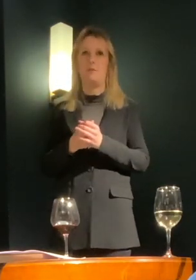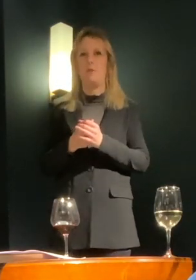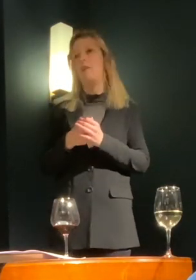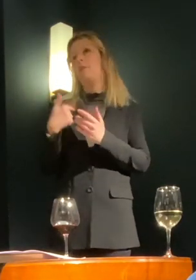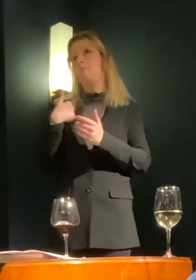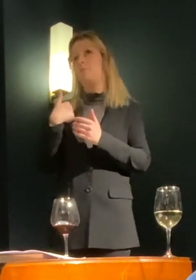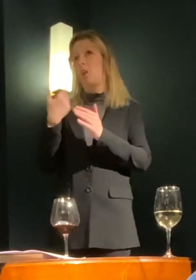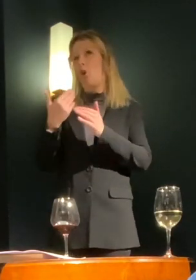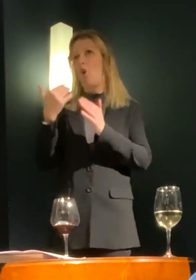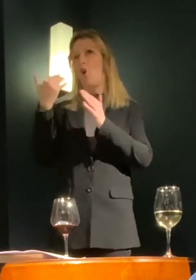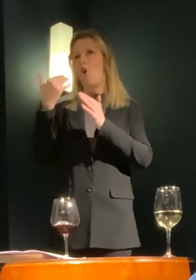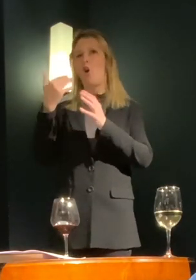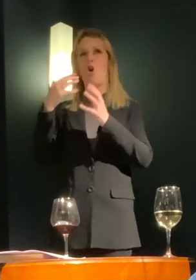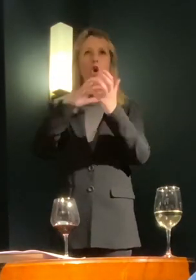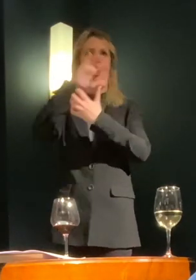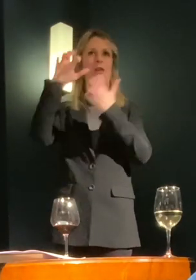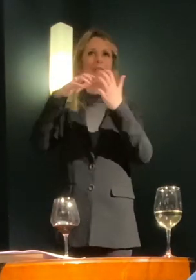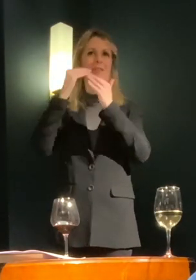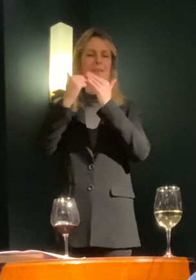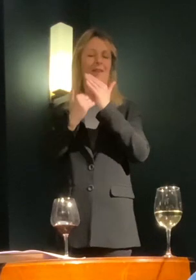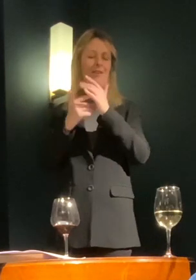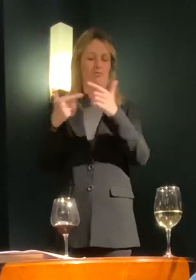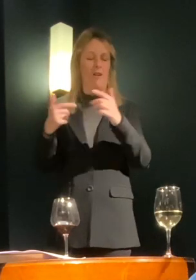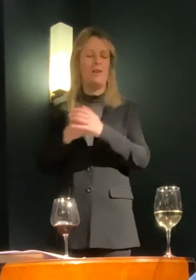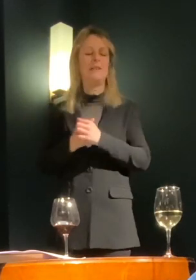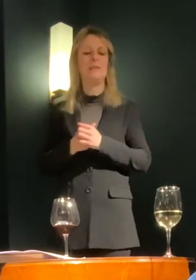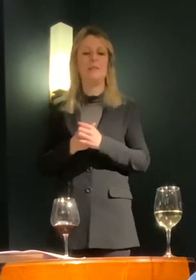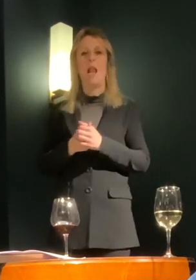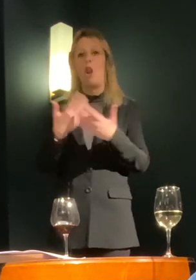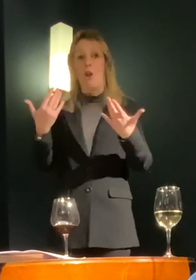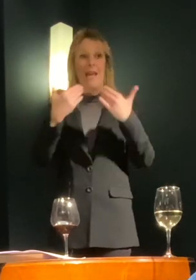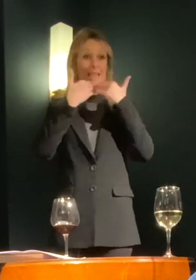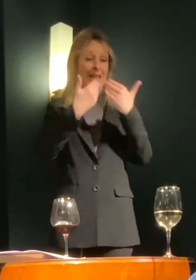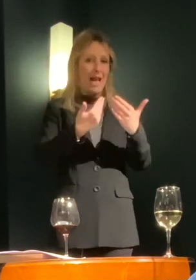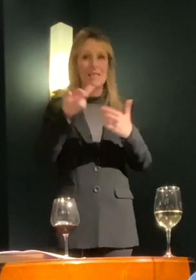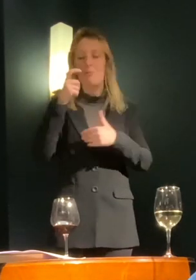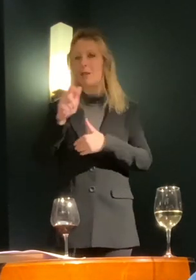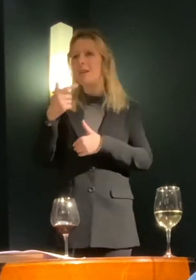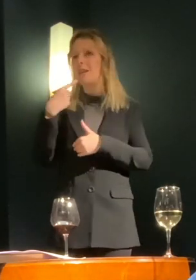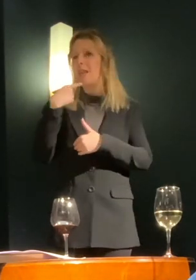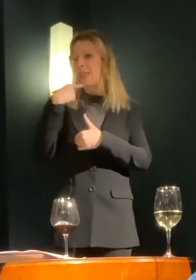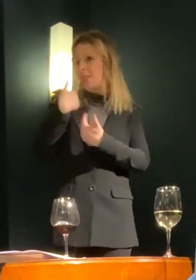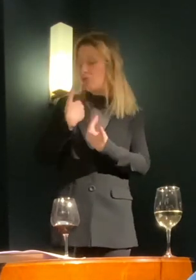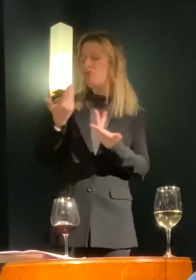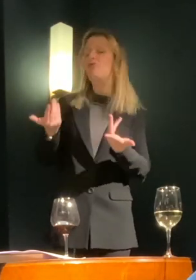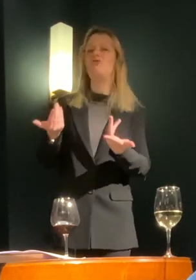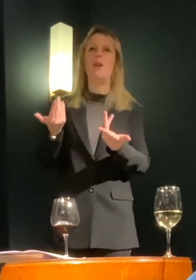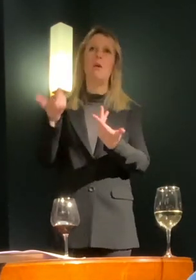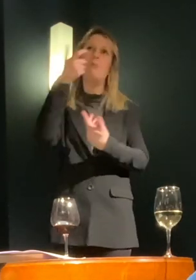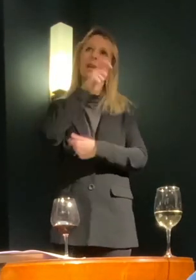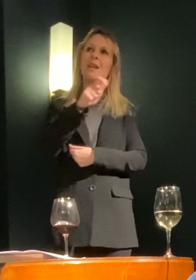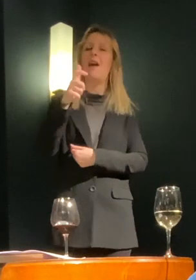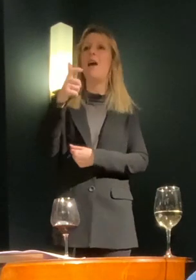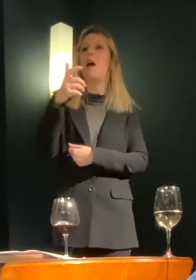sparso. Vai, anche io l'ho fatto. Allora, intanto grazie delle cose che dici, perché, diciamo, hai detto molte